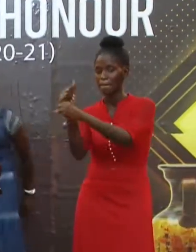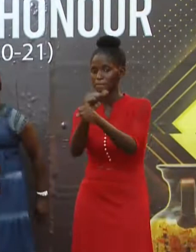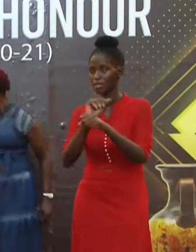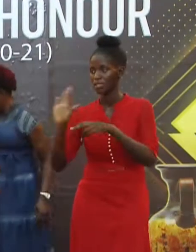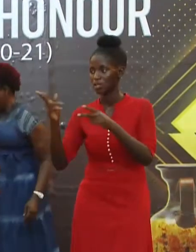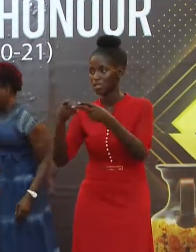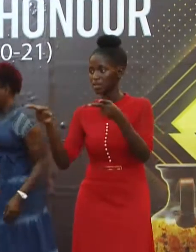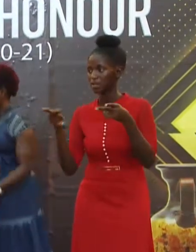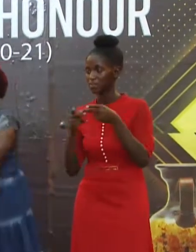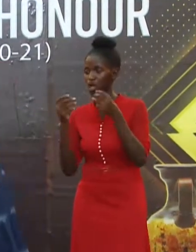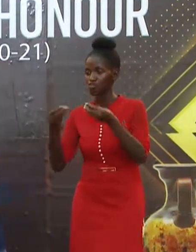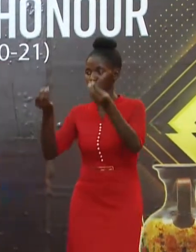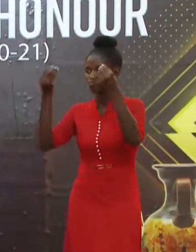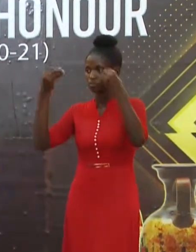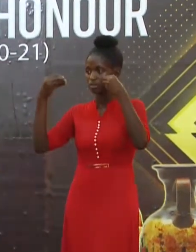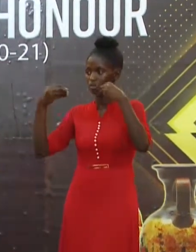mubyambaze esta